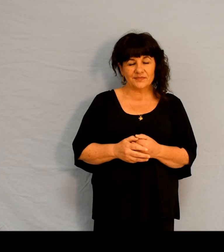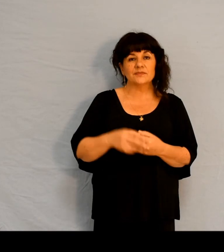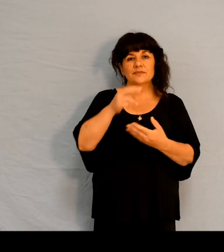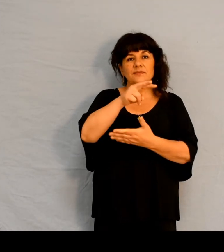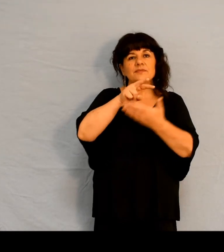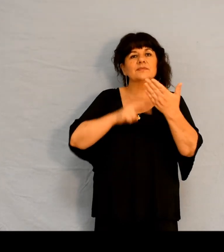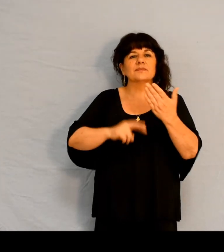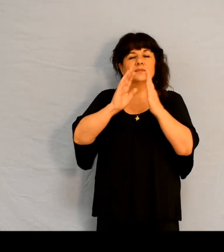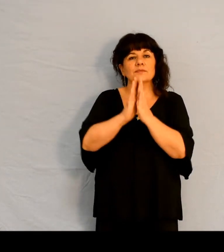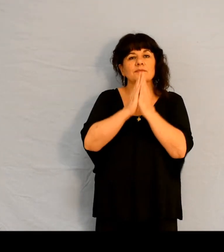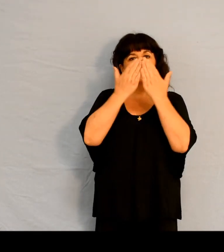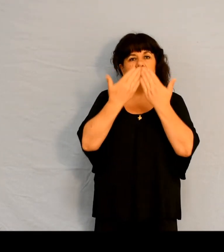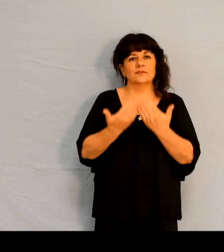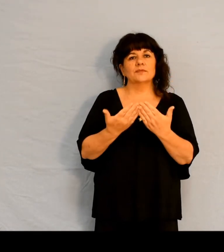Lecture du livre du Deutéronome.